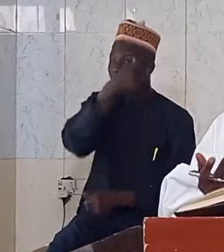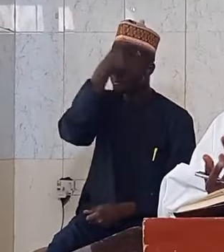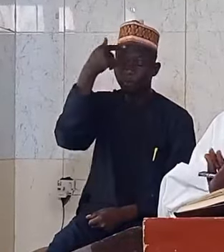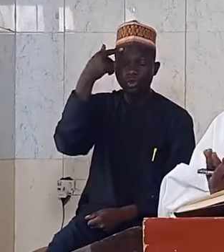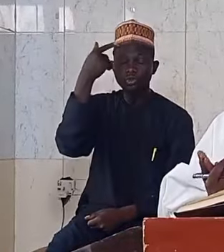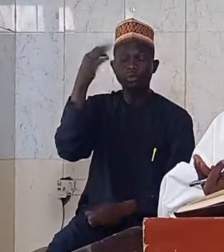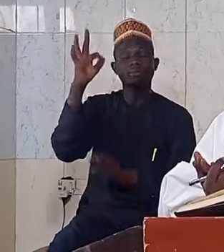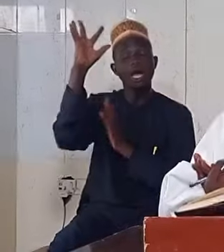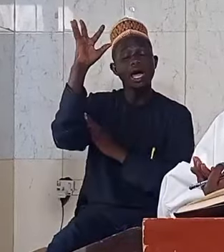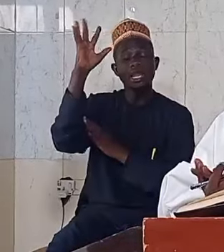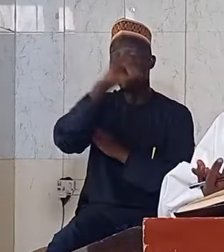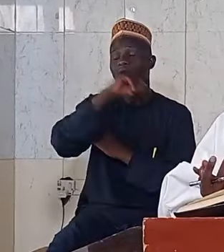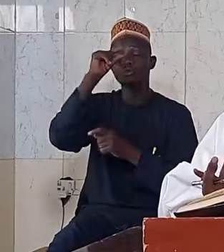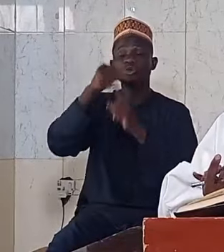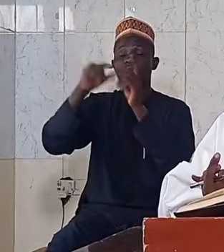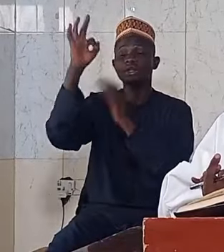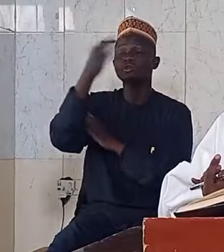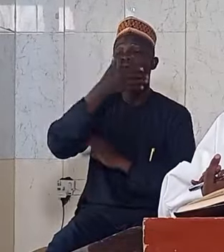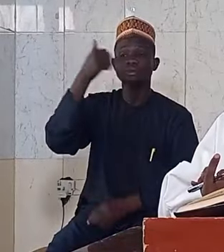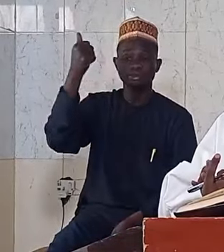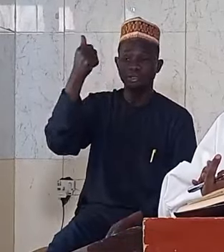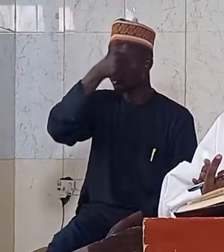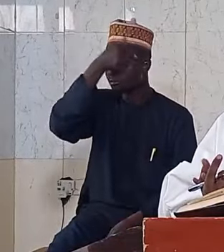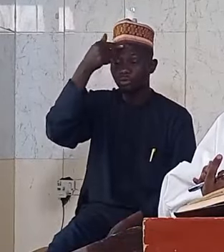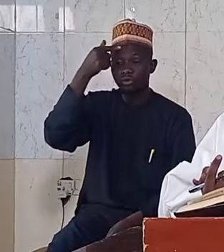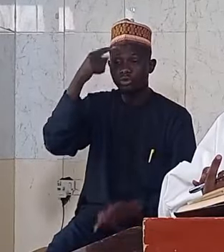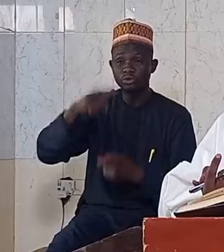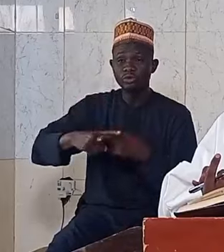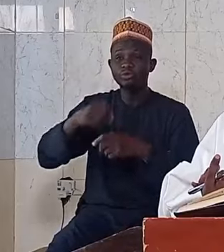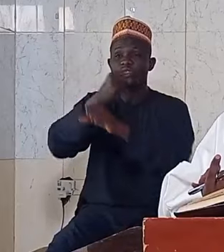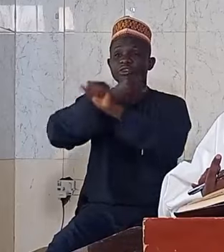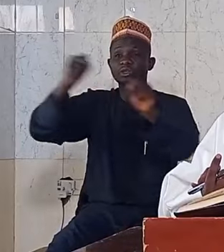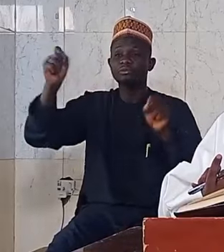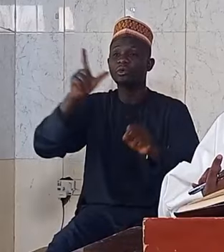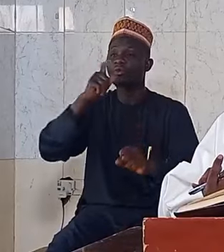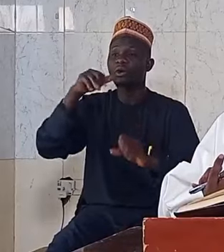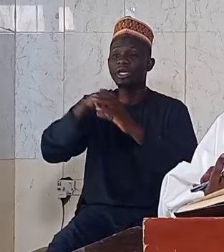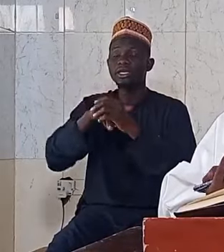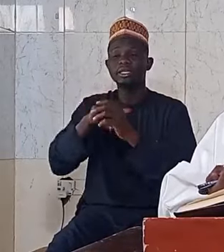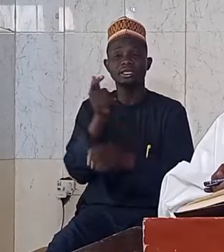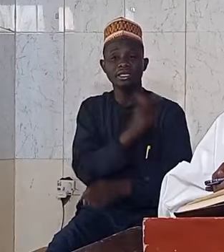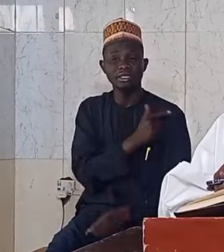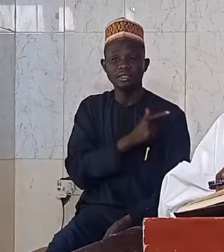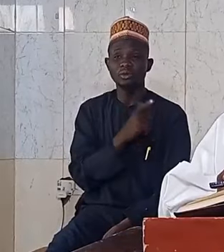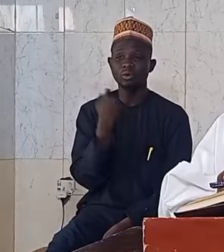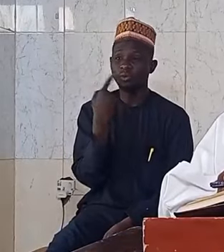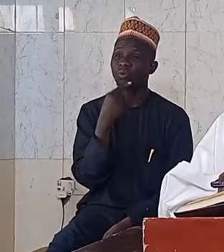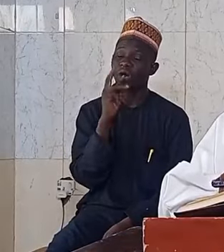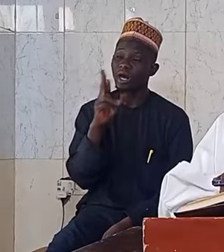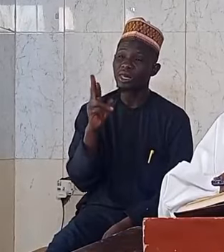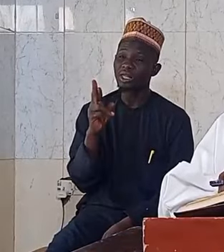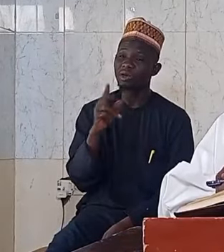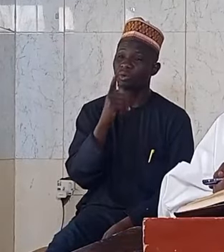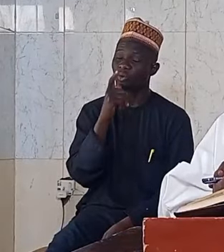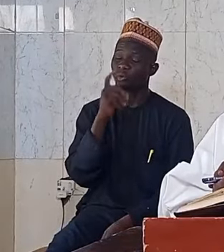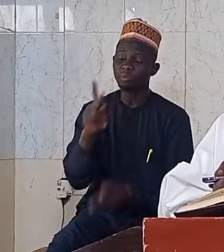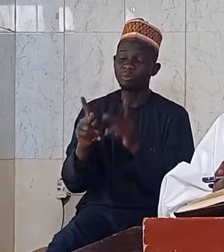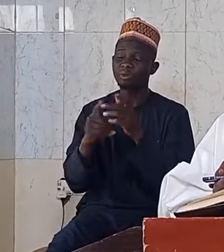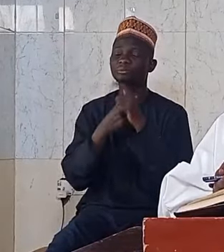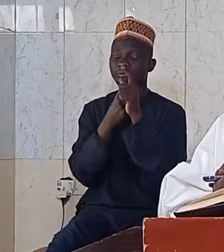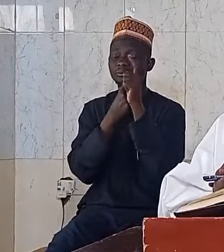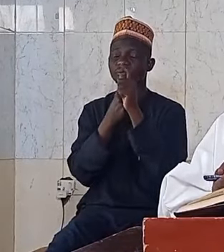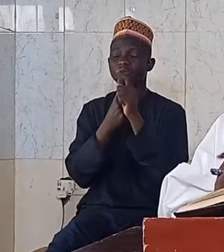addinin Allah ko kuma don a ceto masu rauni waɗanda aka tsare su